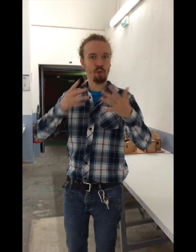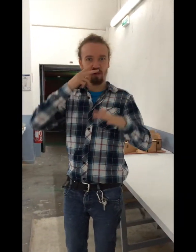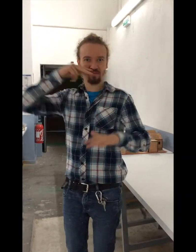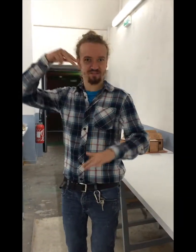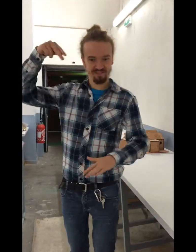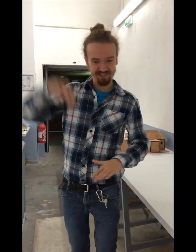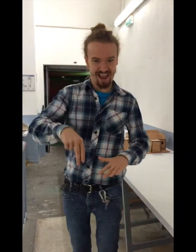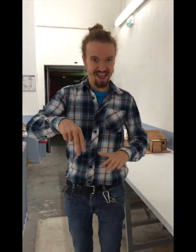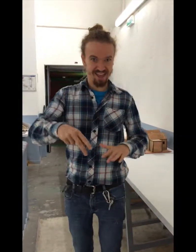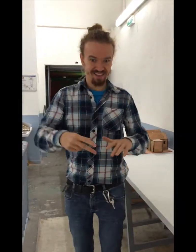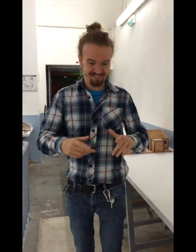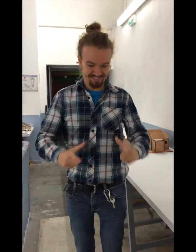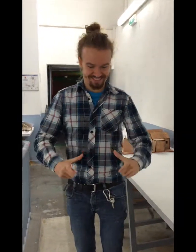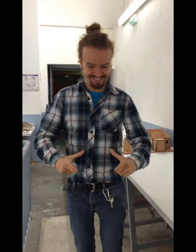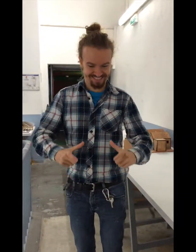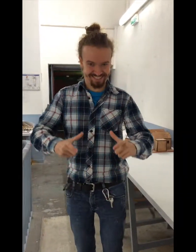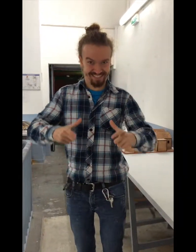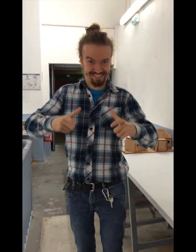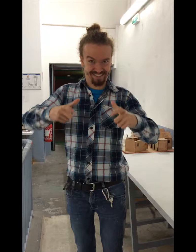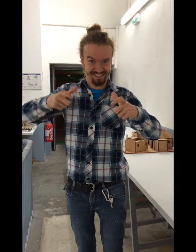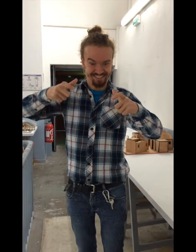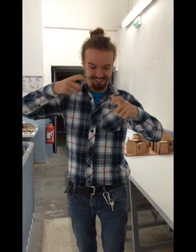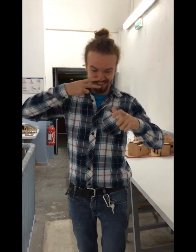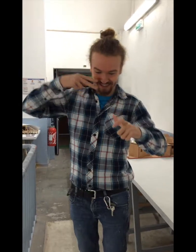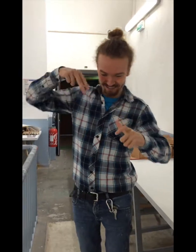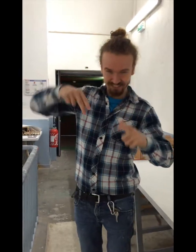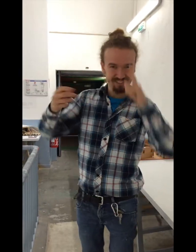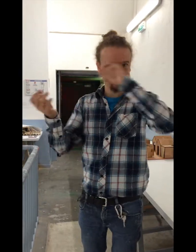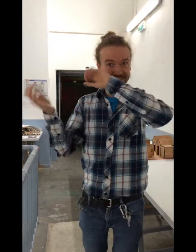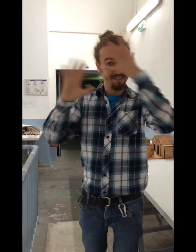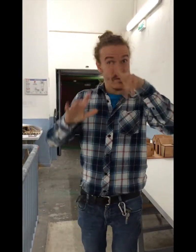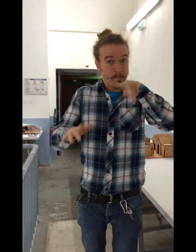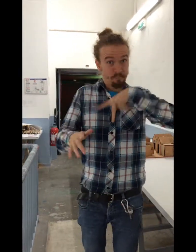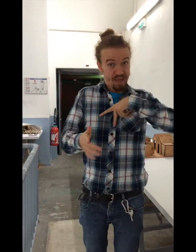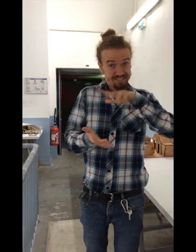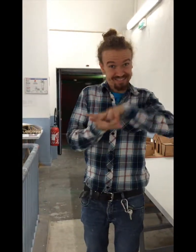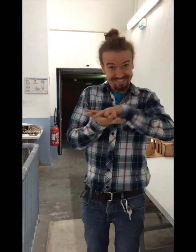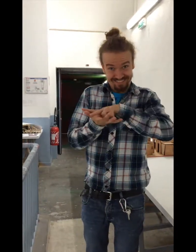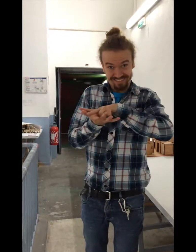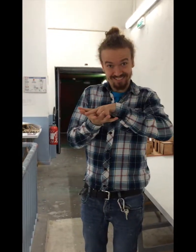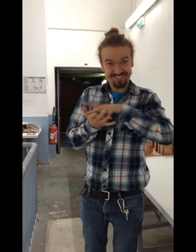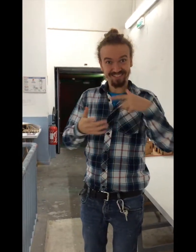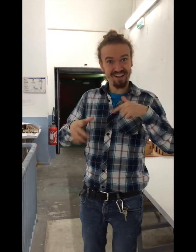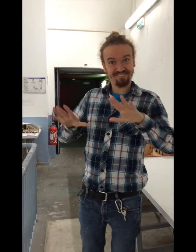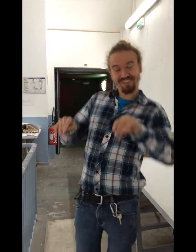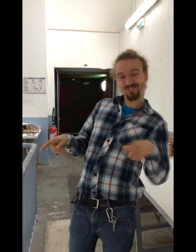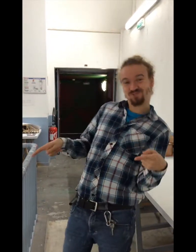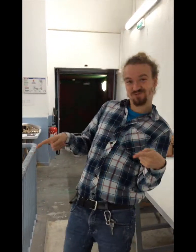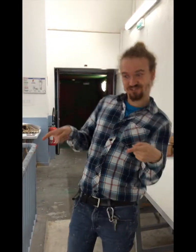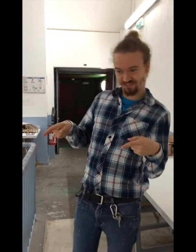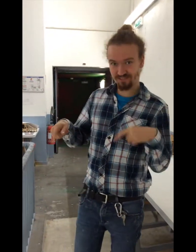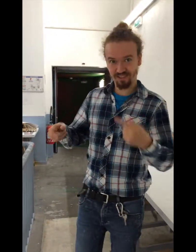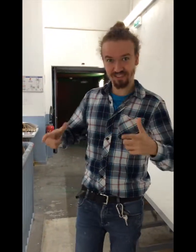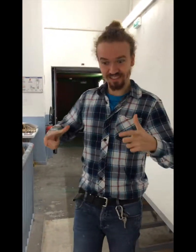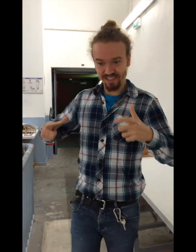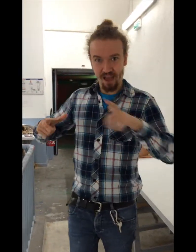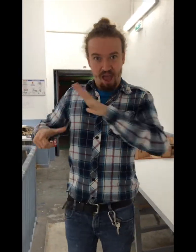Donc voilà comment se trouve mon appartement. Il se trouve donc au dernier étage et on a une vue assez imprenable de toute